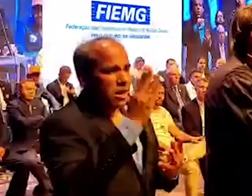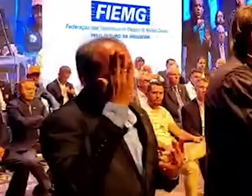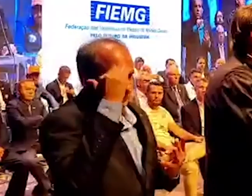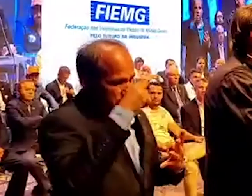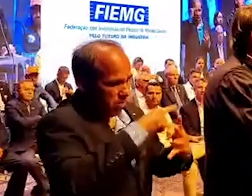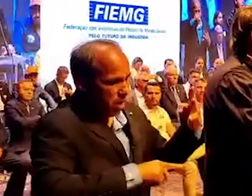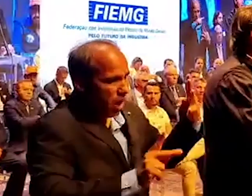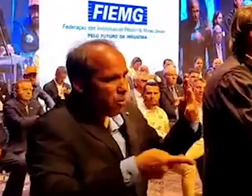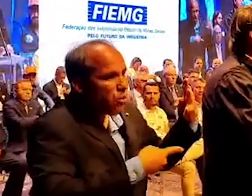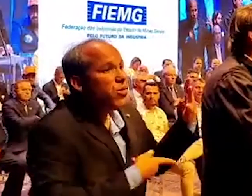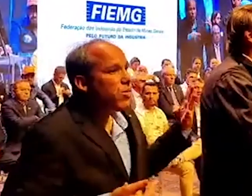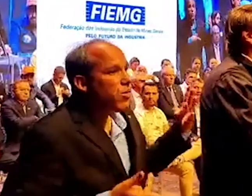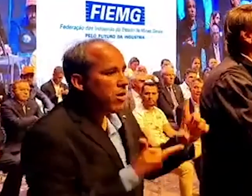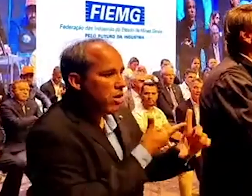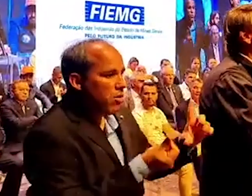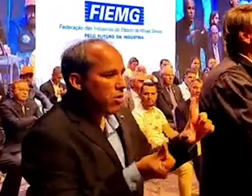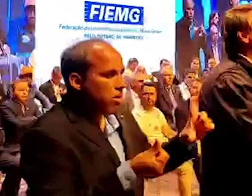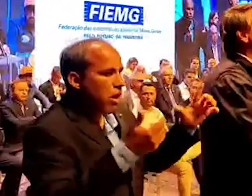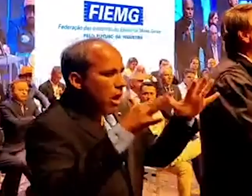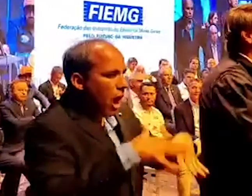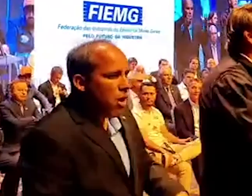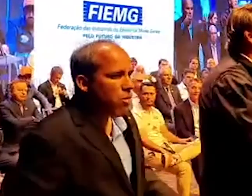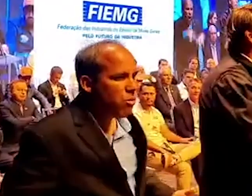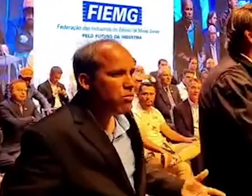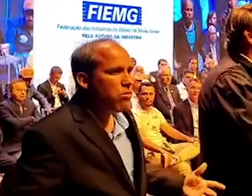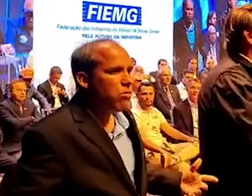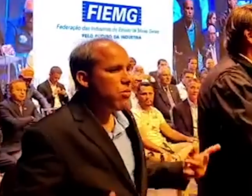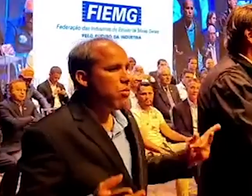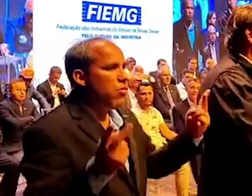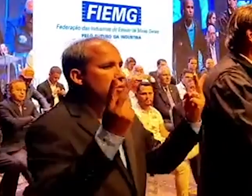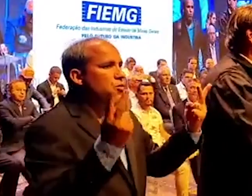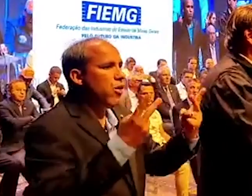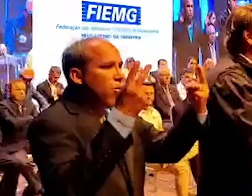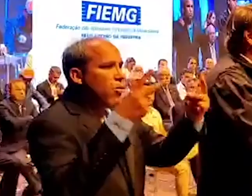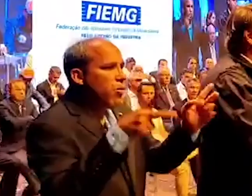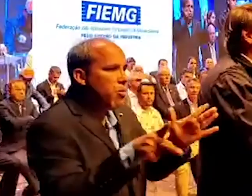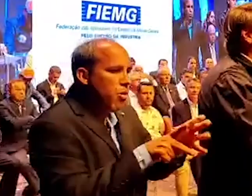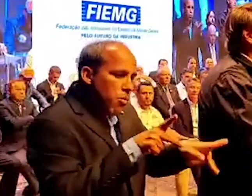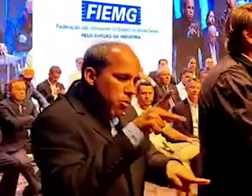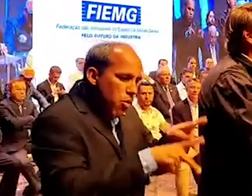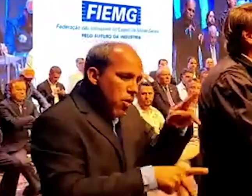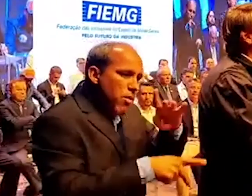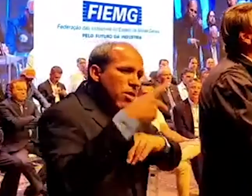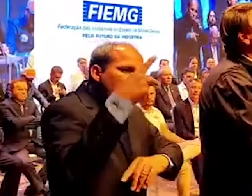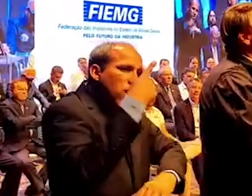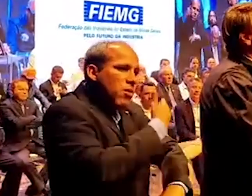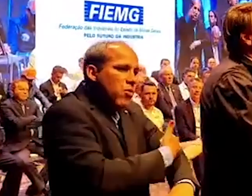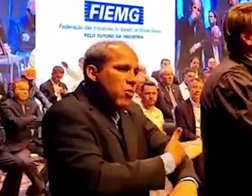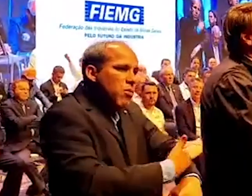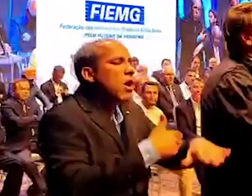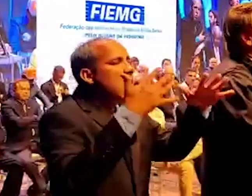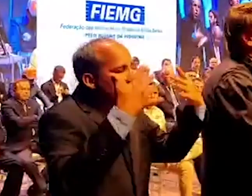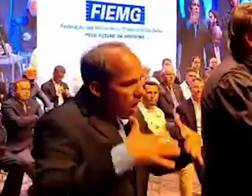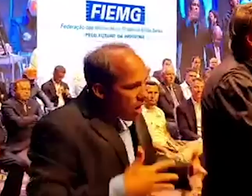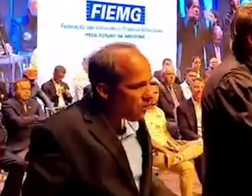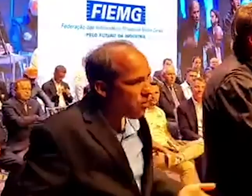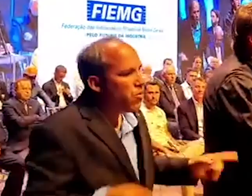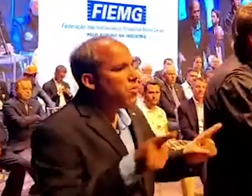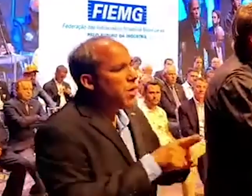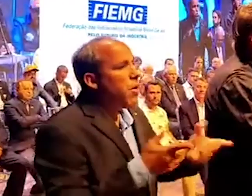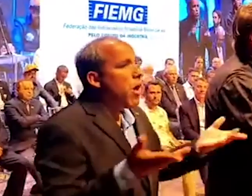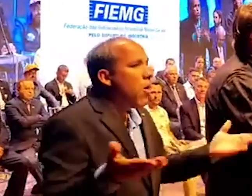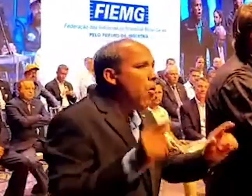sabemos para onde foi a economia, para onde foram os valores dos povos desse país e a